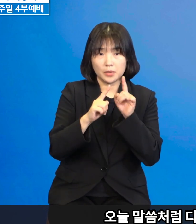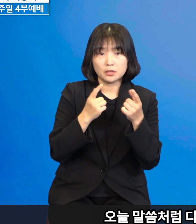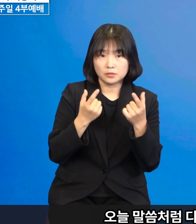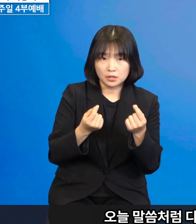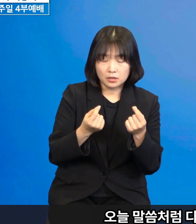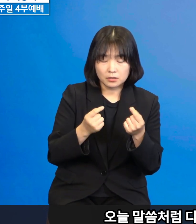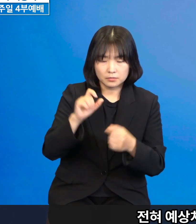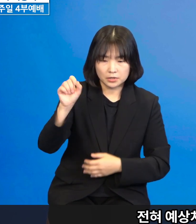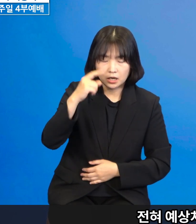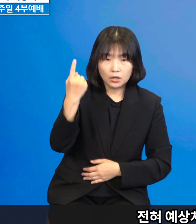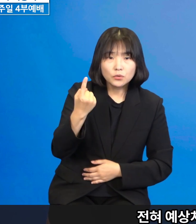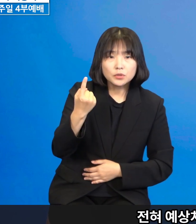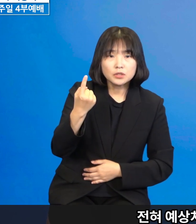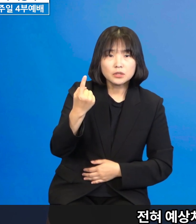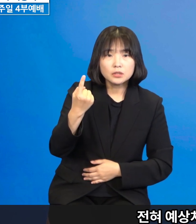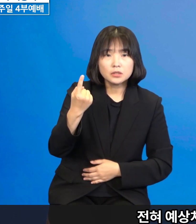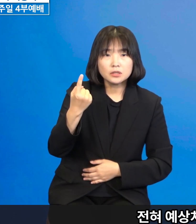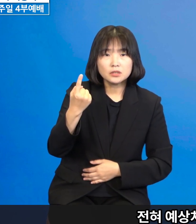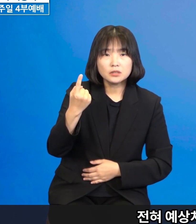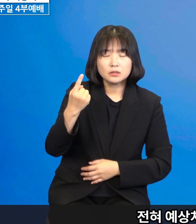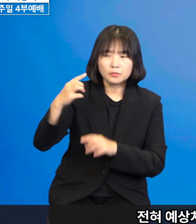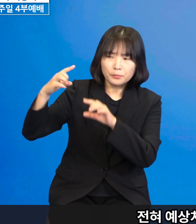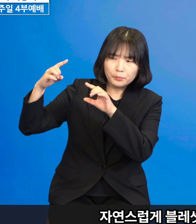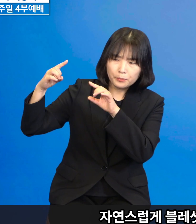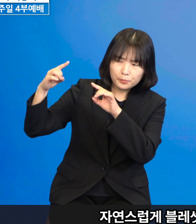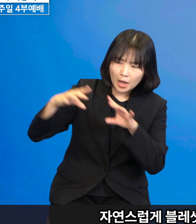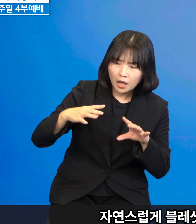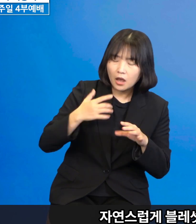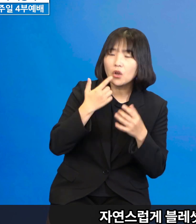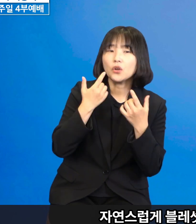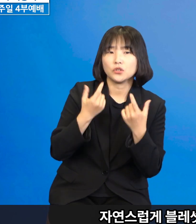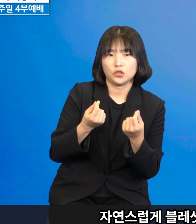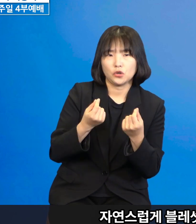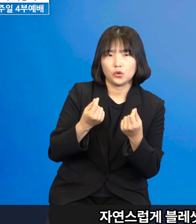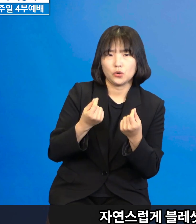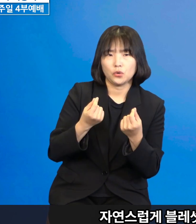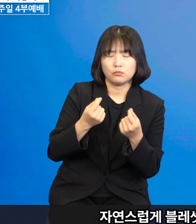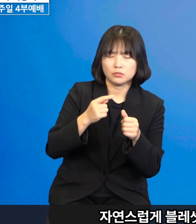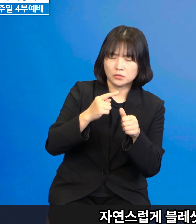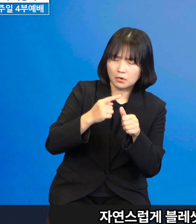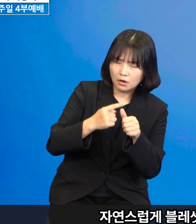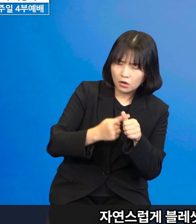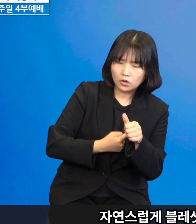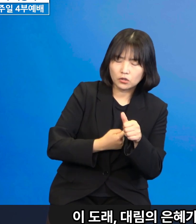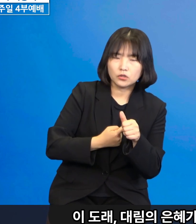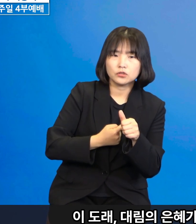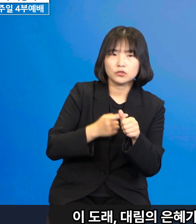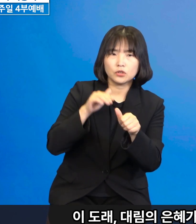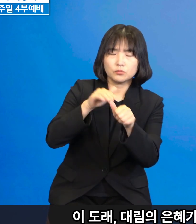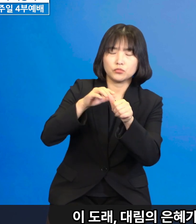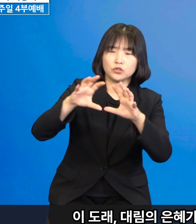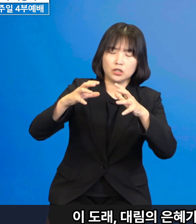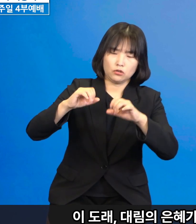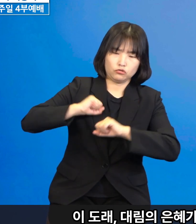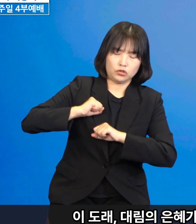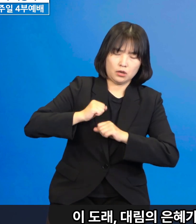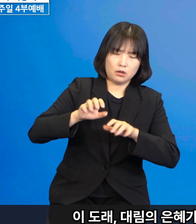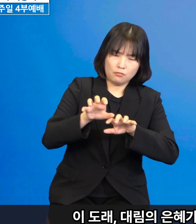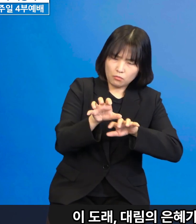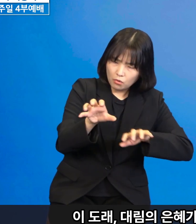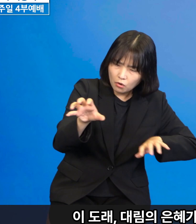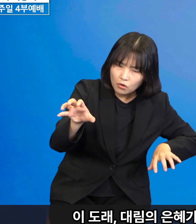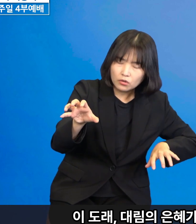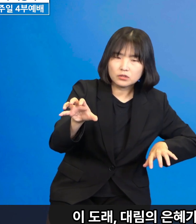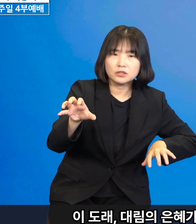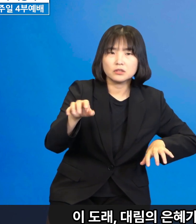다윗에게 임했던 것처럼 전혀 예상치 못한 방식으로 자연스럽게 블레셋과 멀어지게 되어지는 이 도래, 이